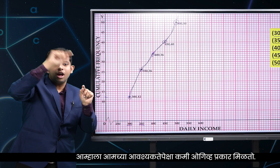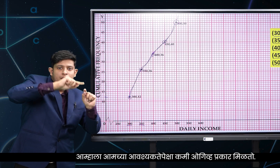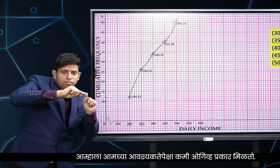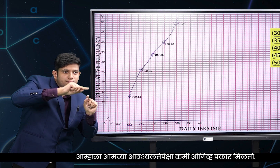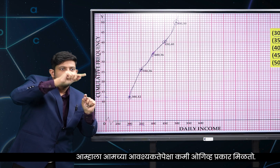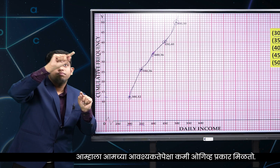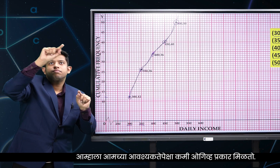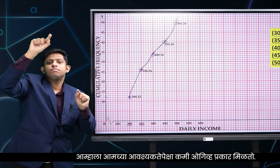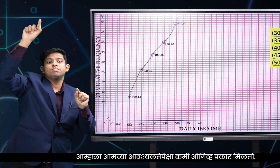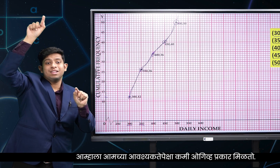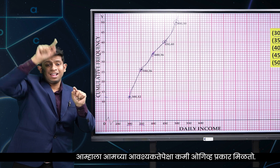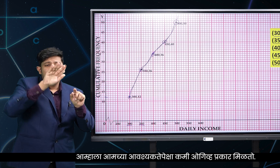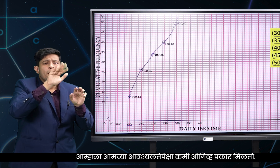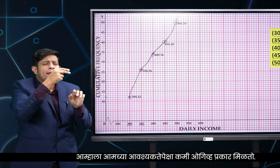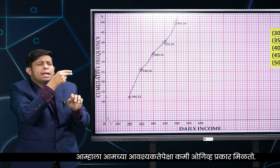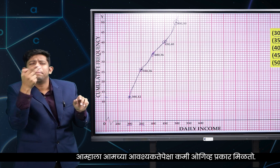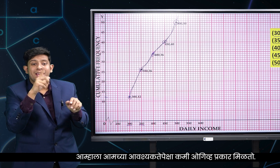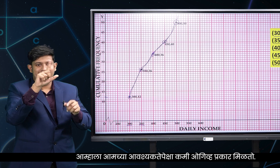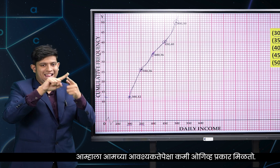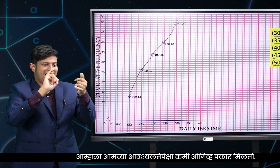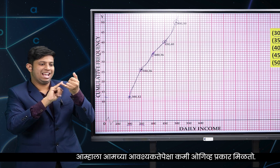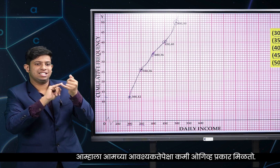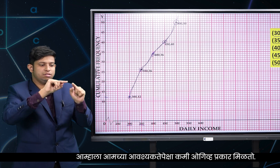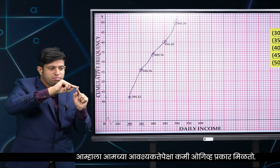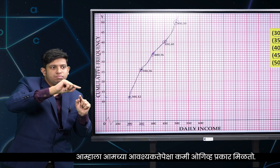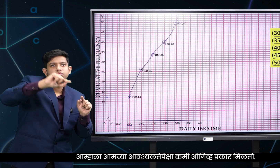आम्हाला आमच्या आवश्यकतेपेक्षा कमी ऑगिव्ह प्रकार मिळतो.